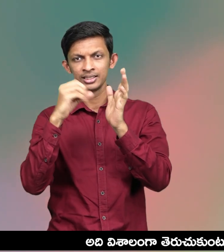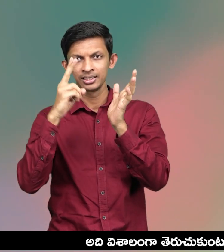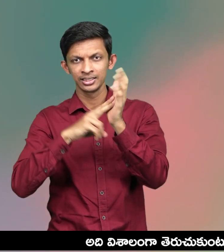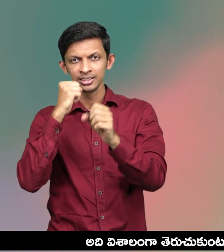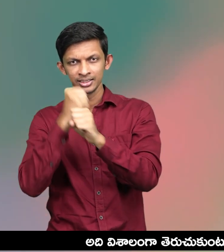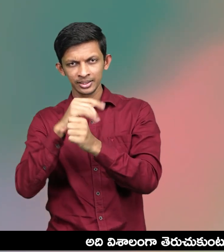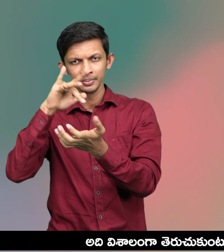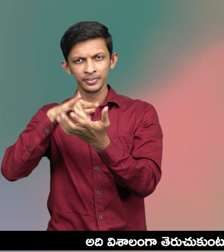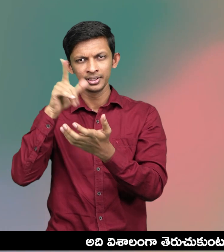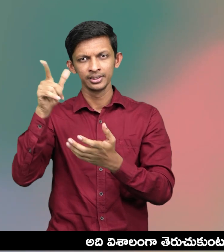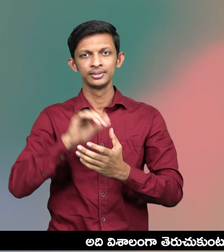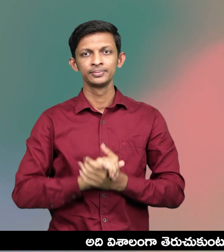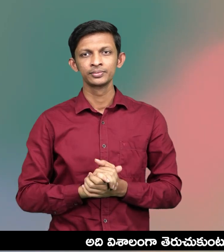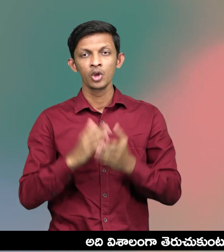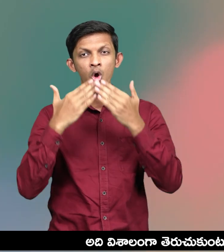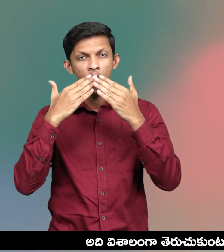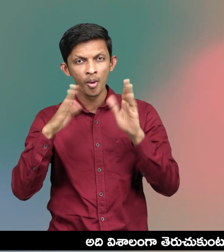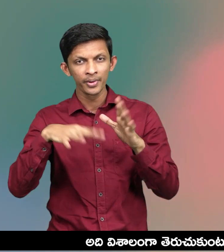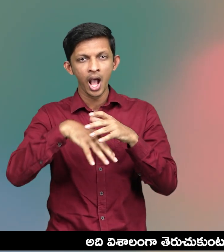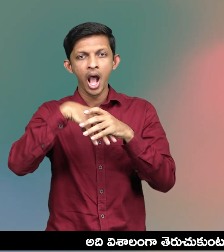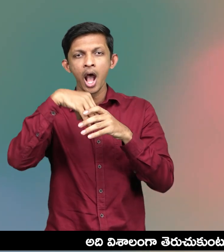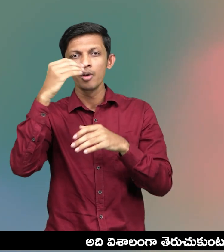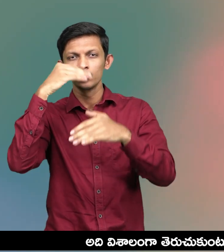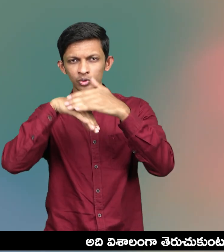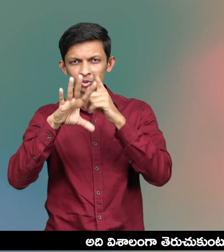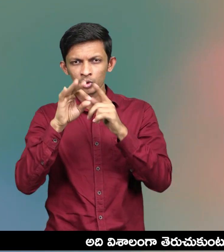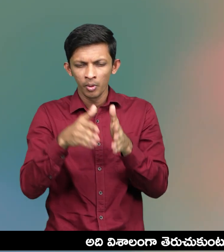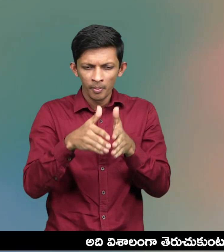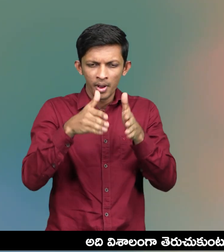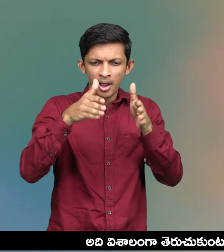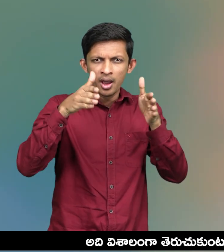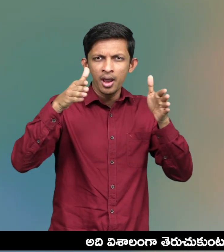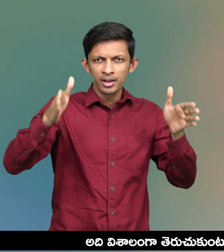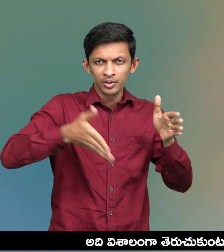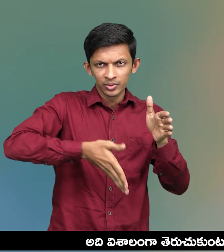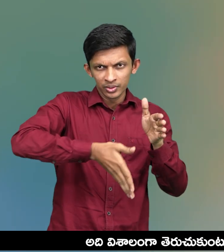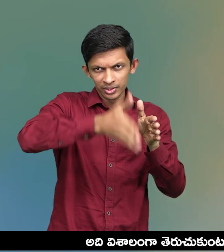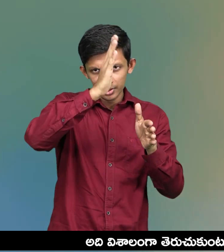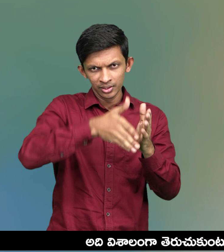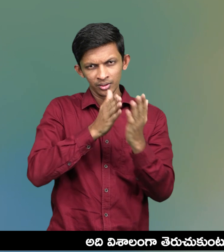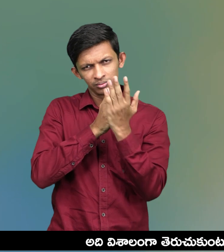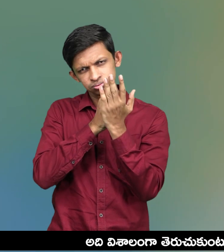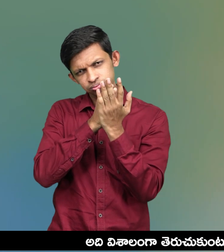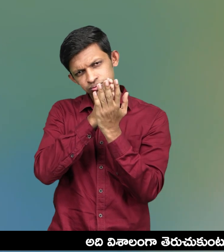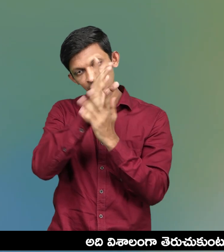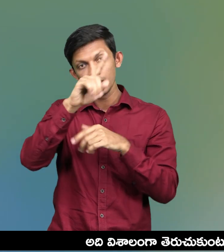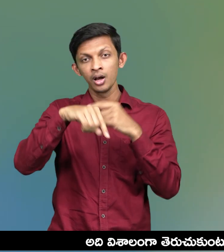అది విశాలంగా తెరుచుకుంటుంది. నావిగేటబుల్ ఛానల్ దాదాపు 640 కిలోమీటర్లు.